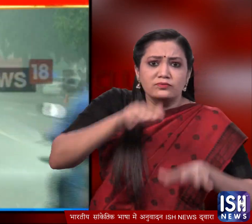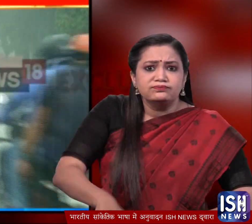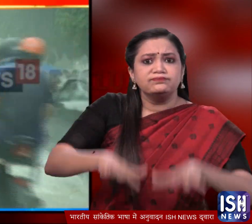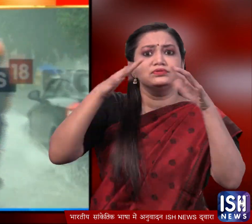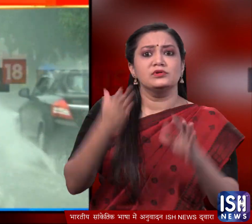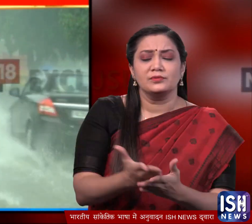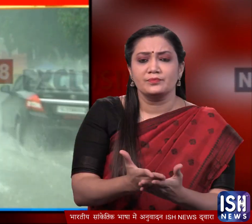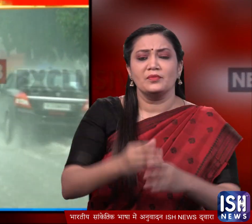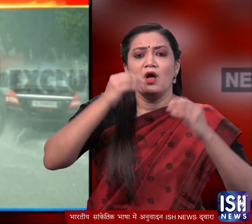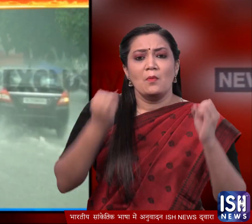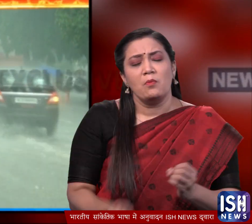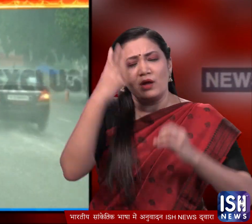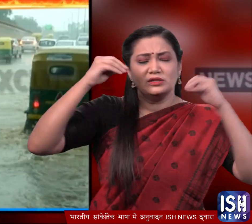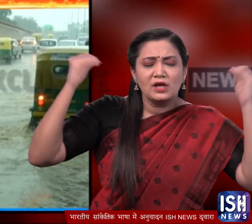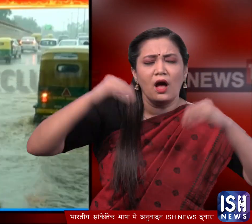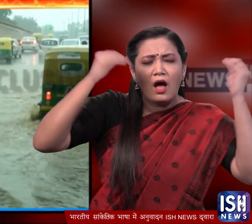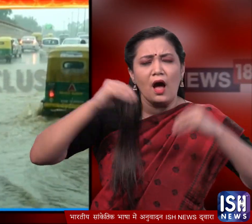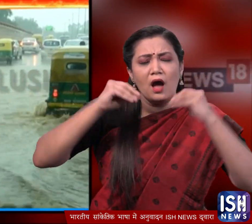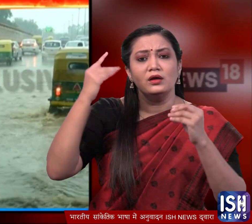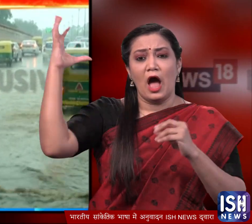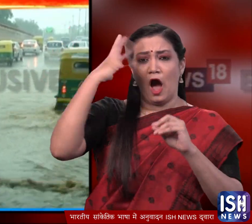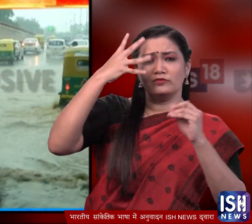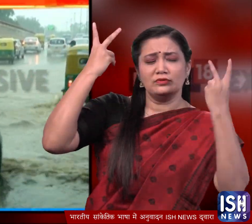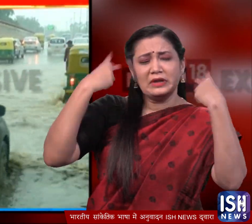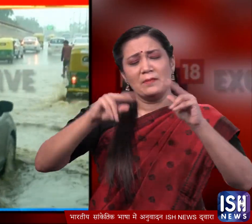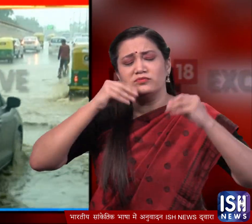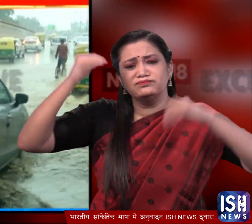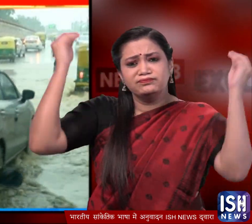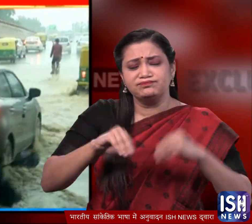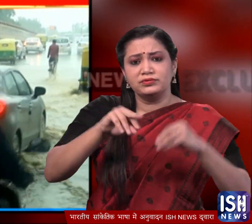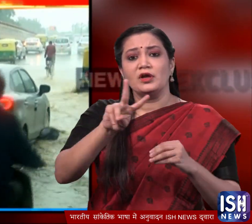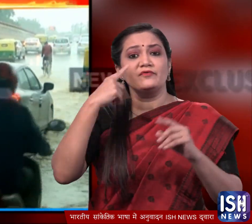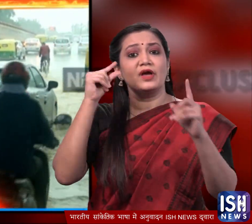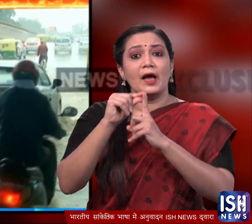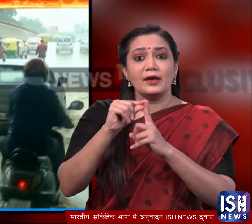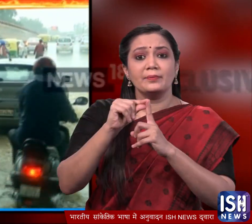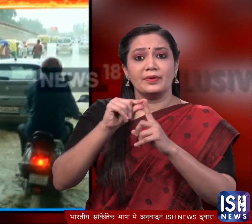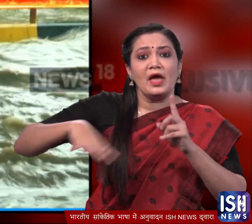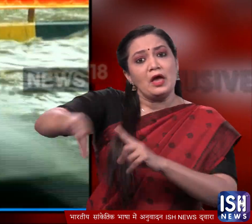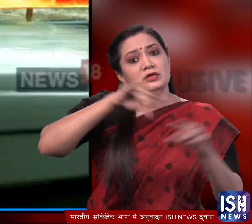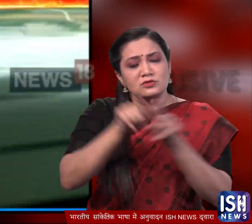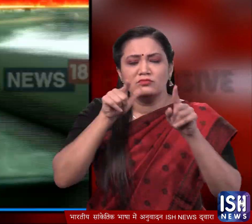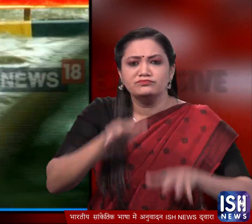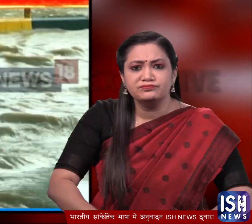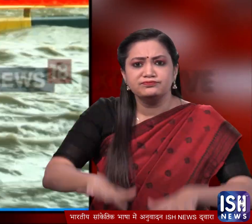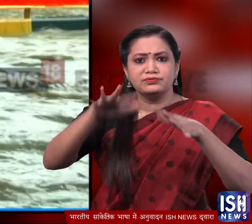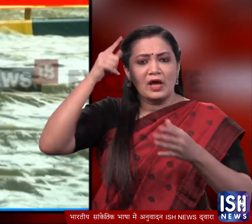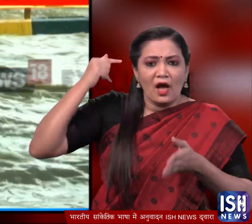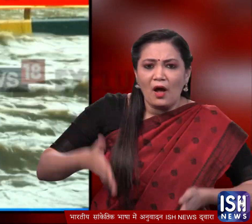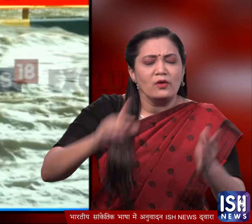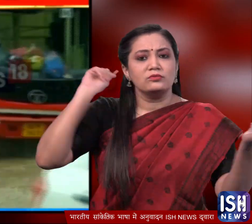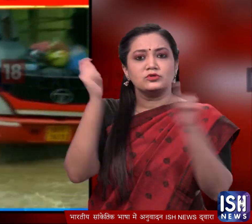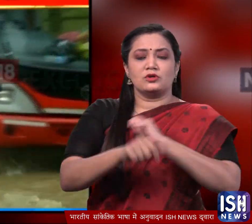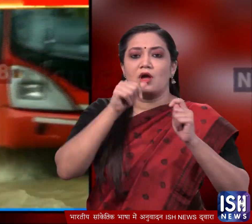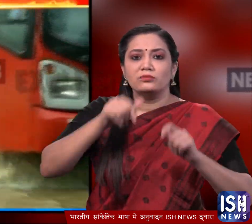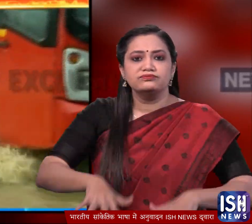आएंगे। सुबह से शुरू हुई बारिश दोपहर तक इतनी तेज हो गई कि वीआईपी इलाकों की सूरत भी पानी भरने से बदल गई। सड़कें तालाब की तरह नजर आने